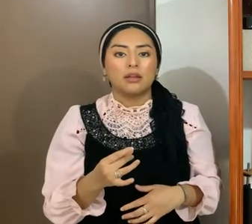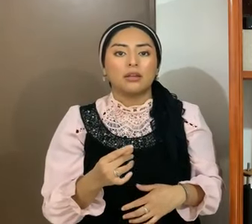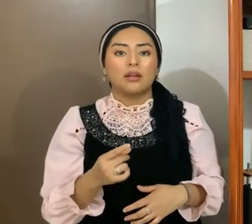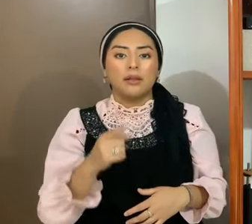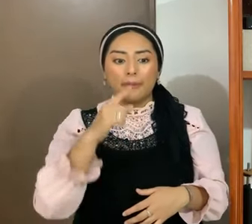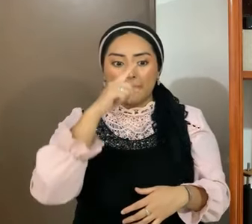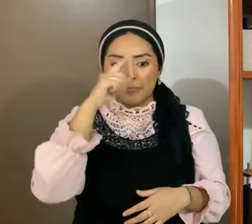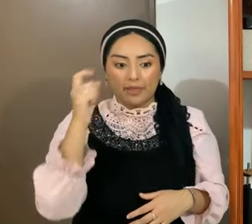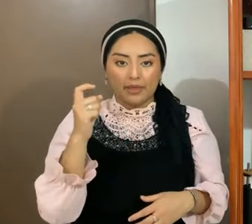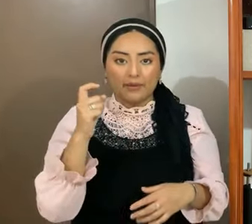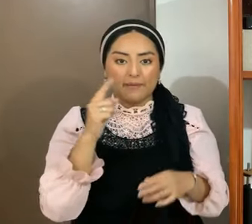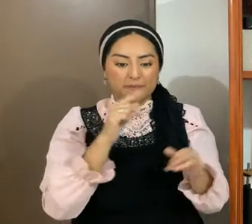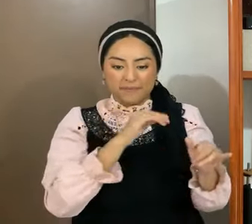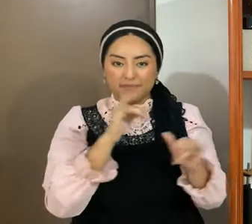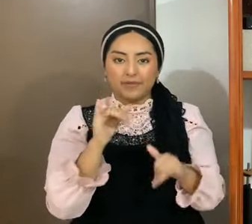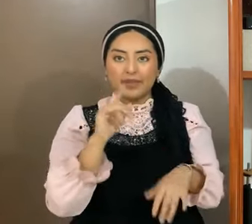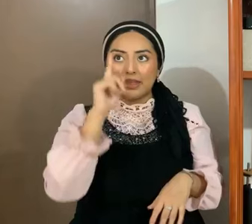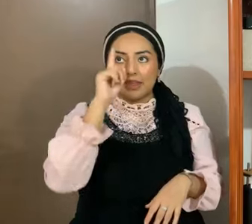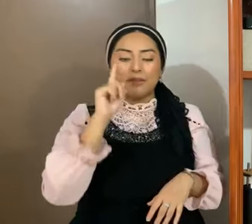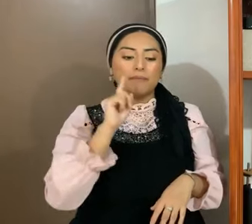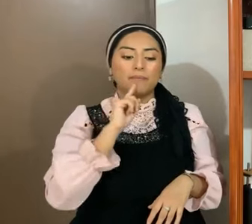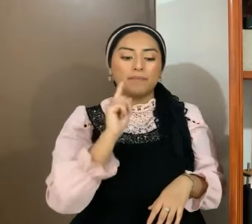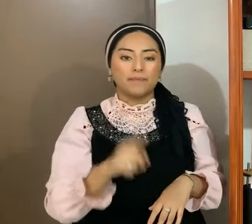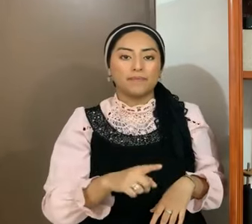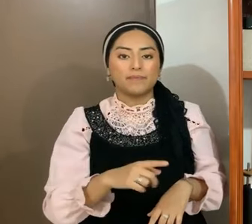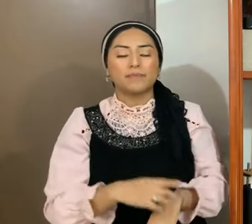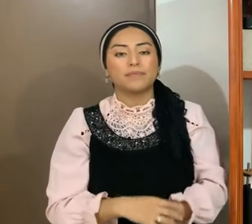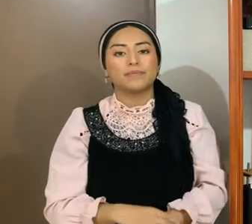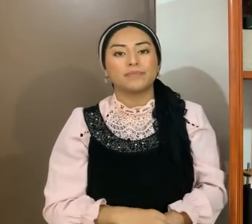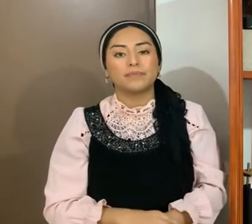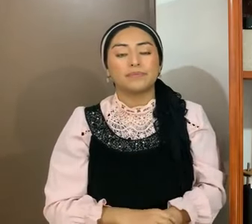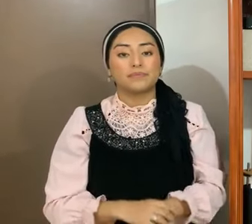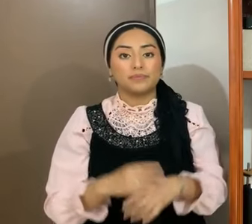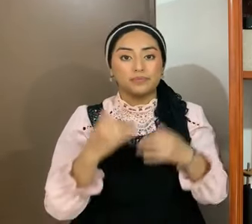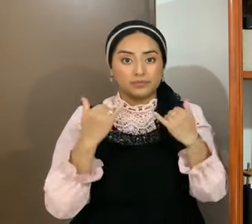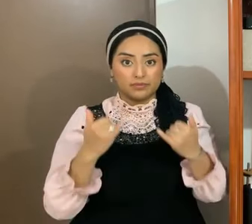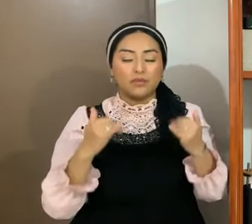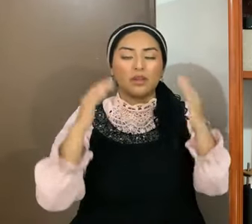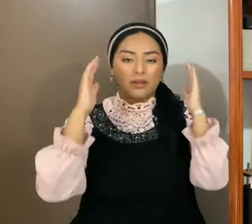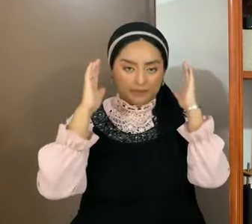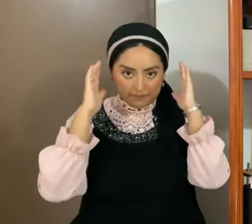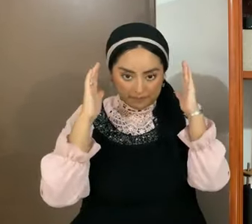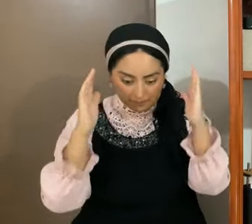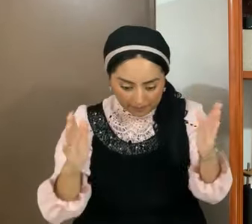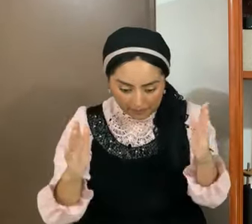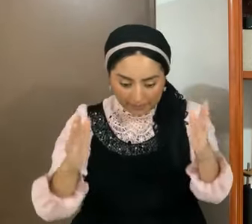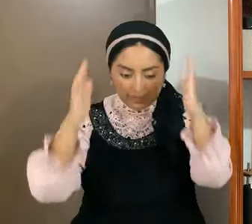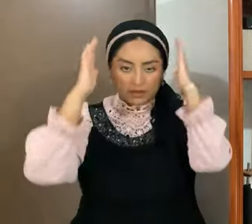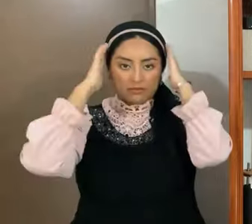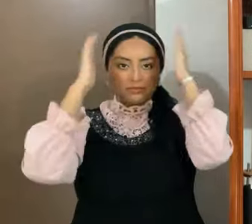Porque era tal y como Él lo manda. Ahora, mucha atención.